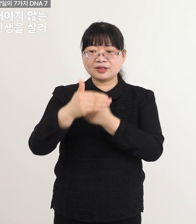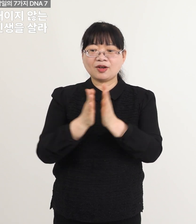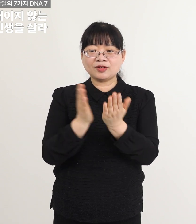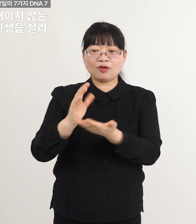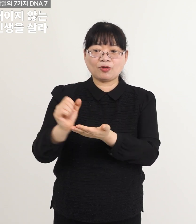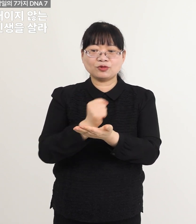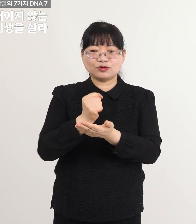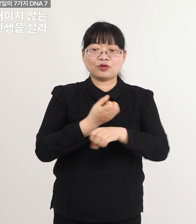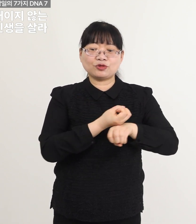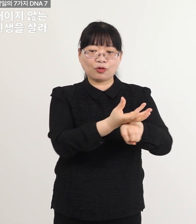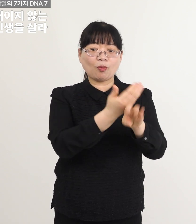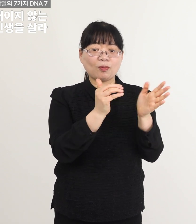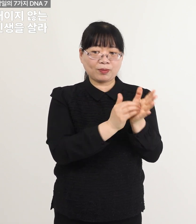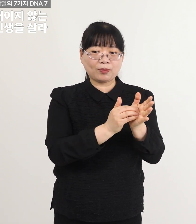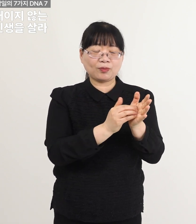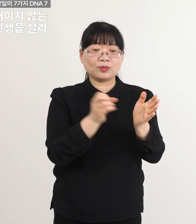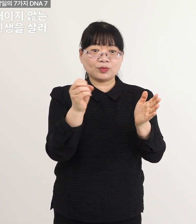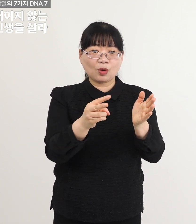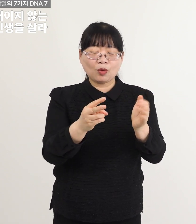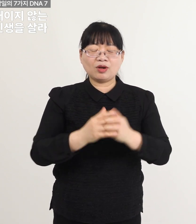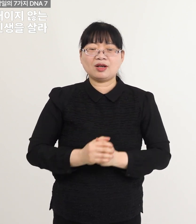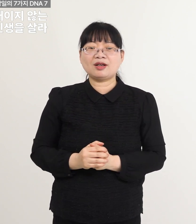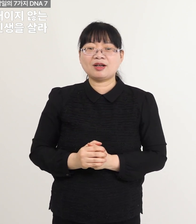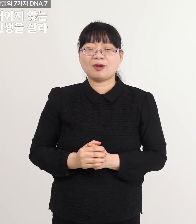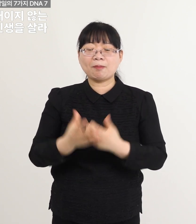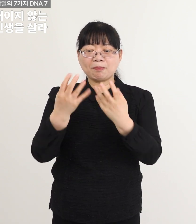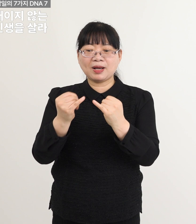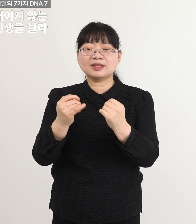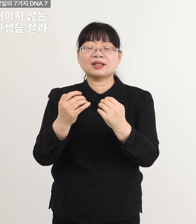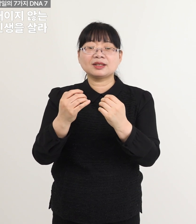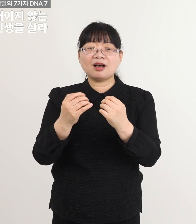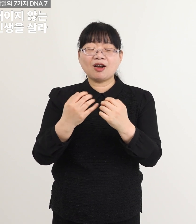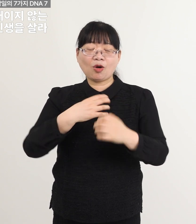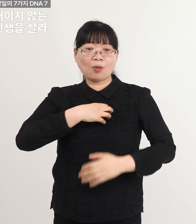우리에게 전했고 또 얼마나 많은